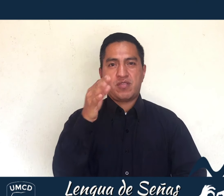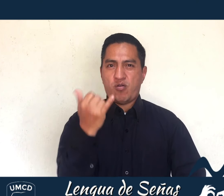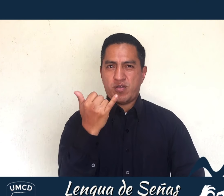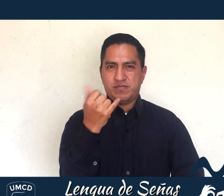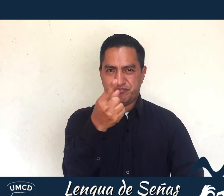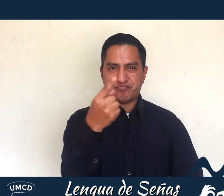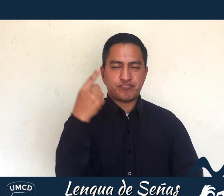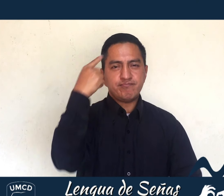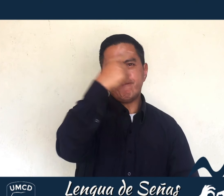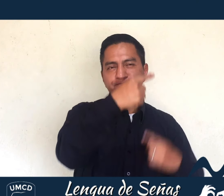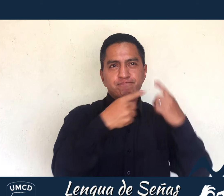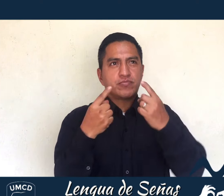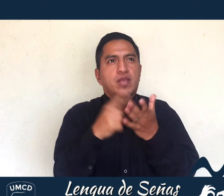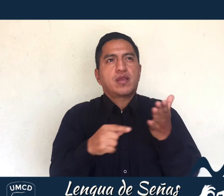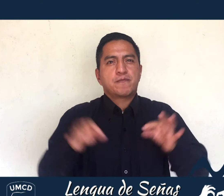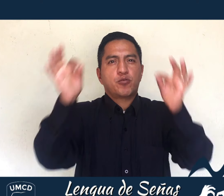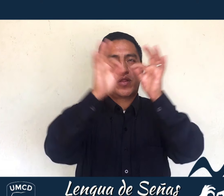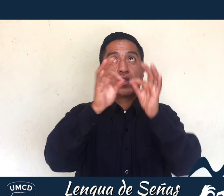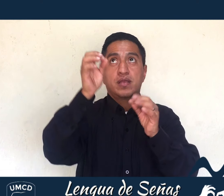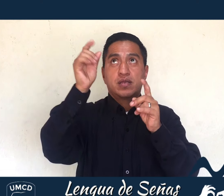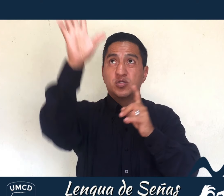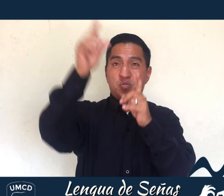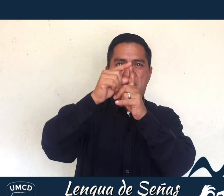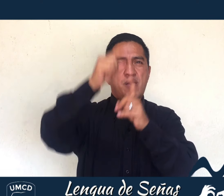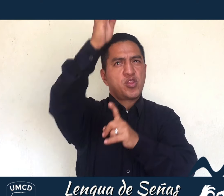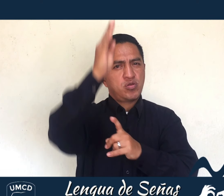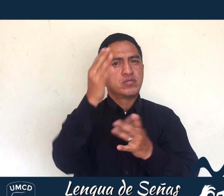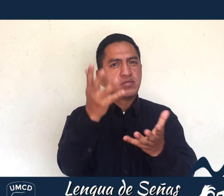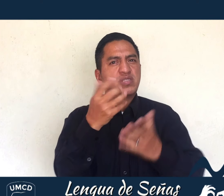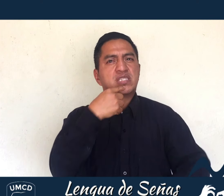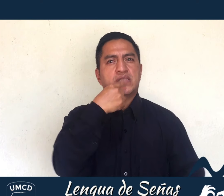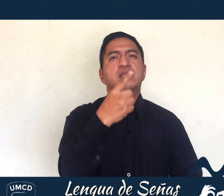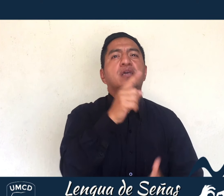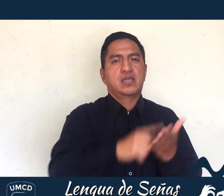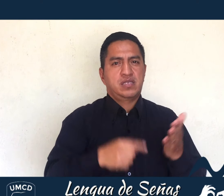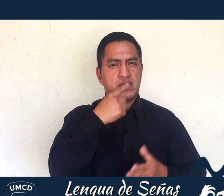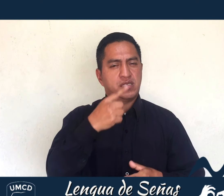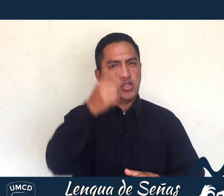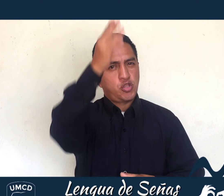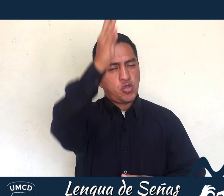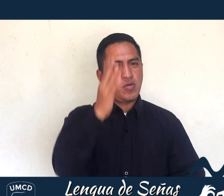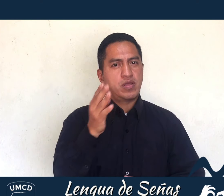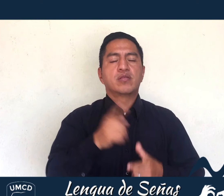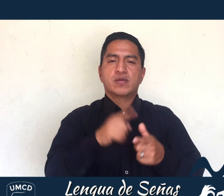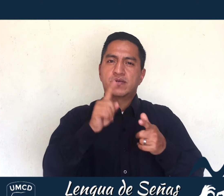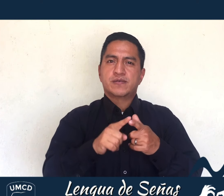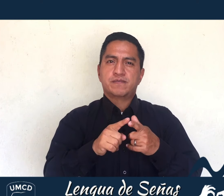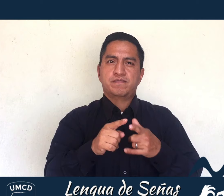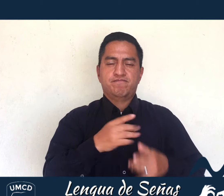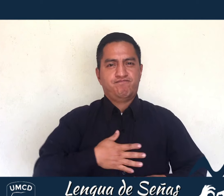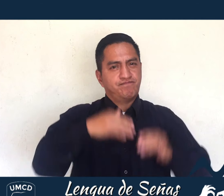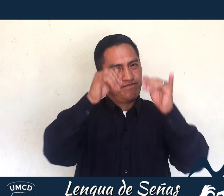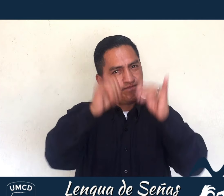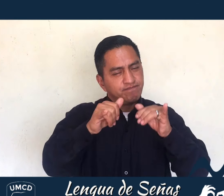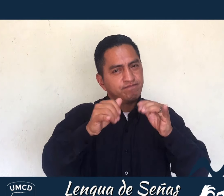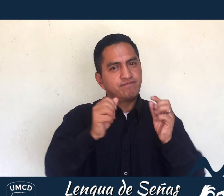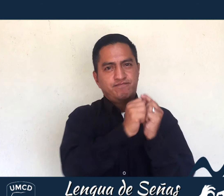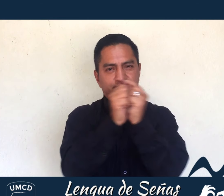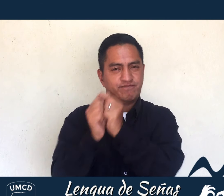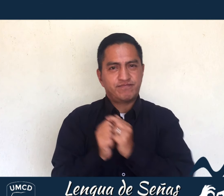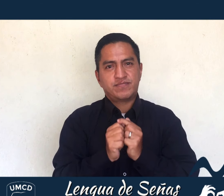queremos considerar cuál es ese trato que Dios le da a ello. Y para eso les pido que por favor se queden y nos acompañen